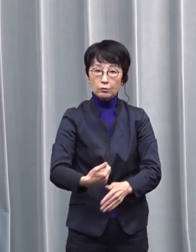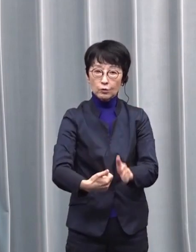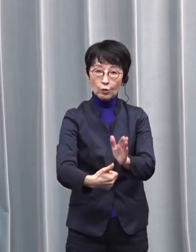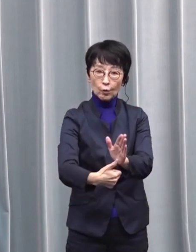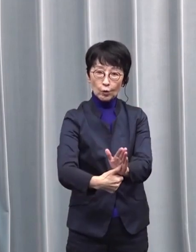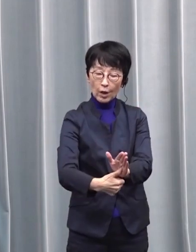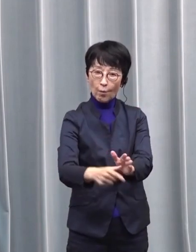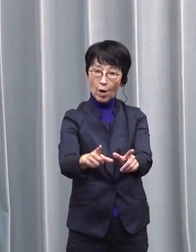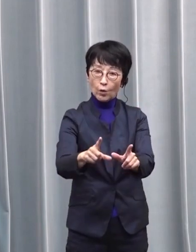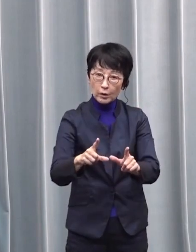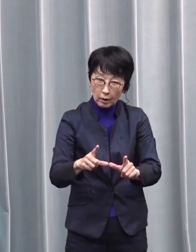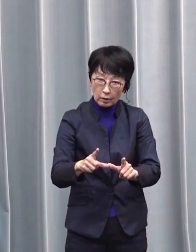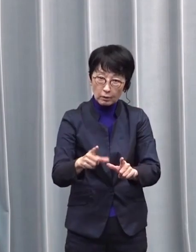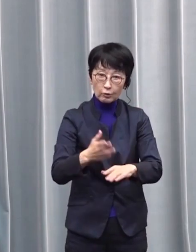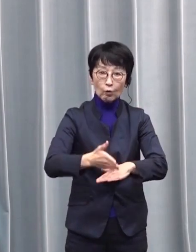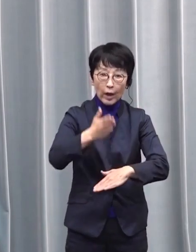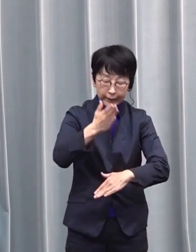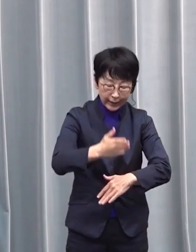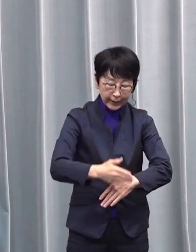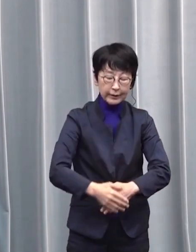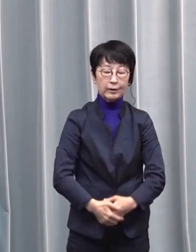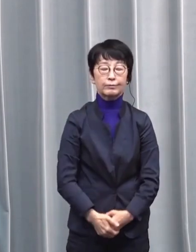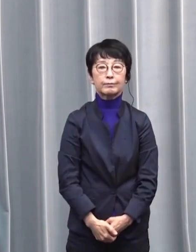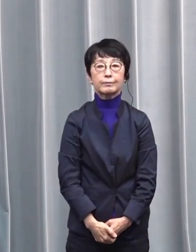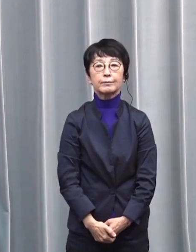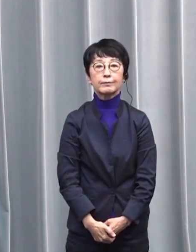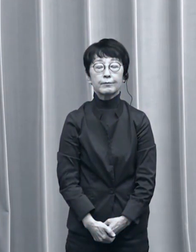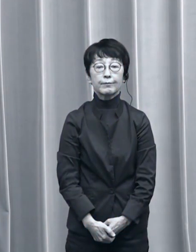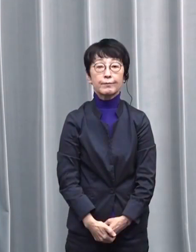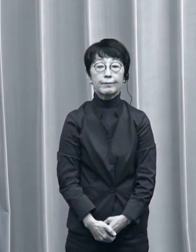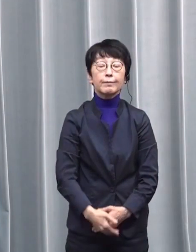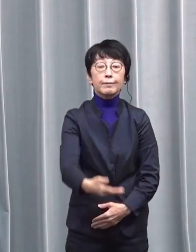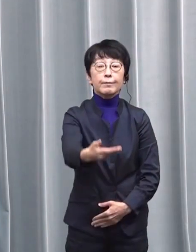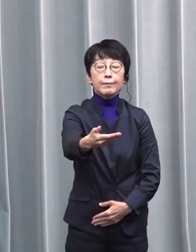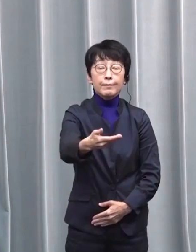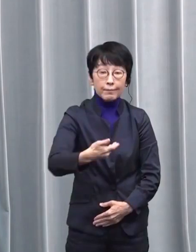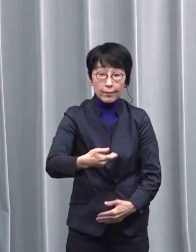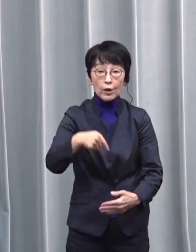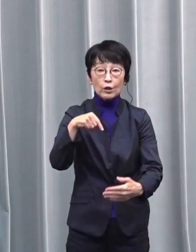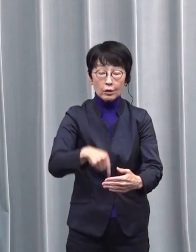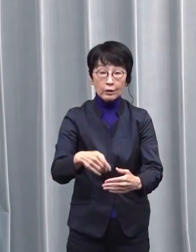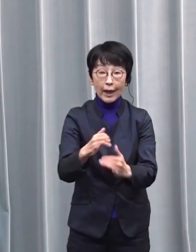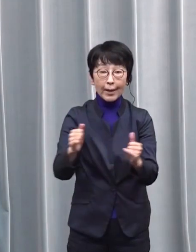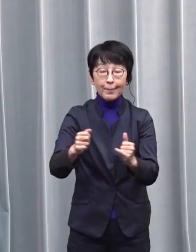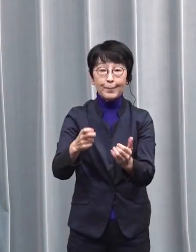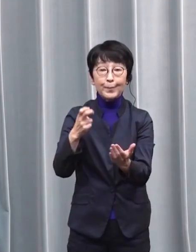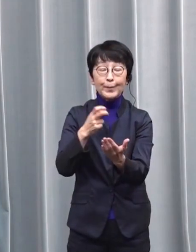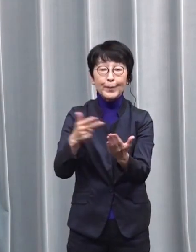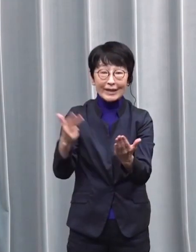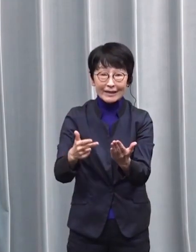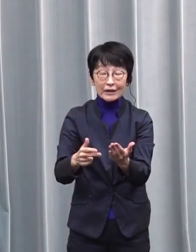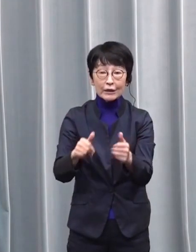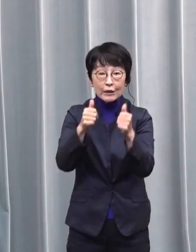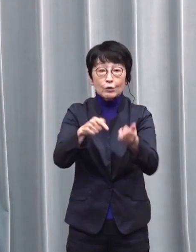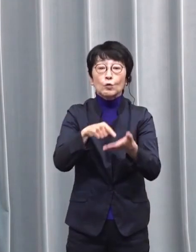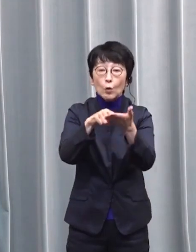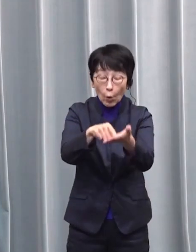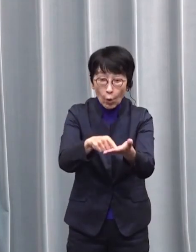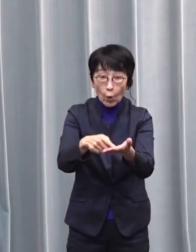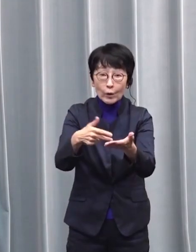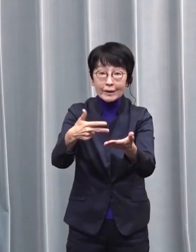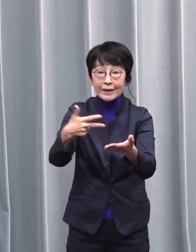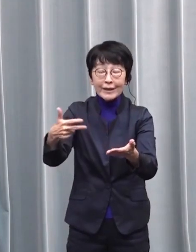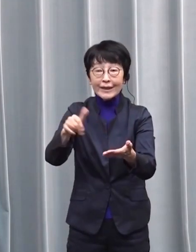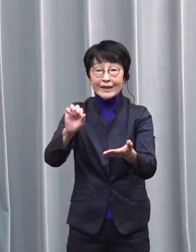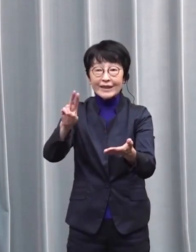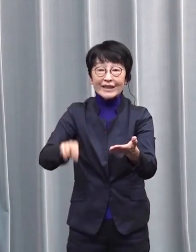っていただくとありがたいと思います。はい、ご指摘の民事訴訟後にジャニー喜多川氏を捜査対象とした